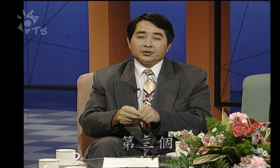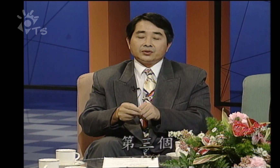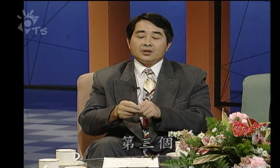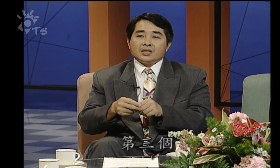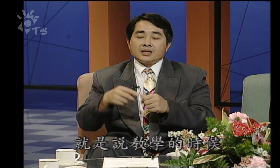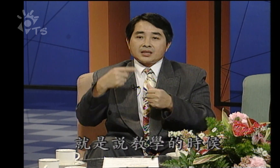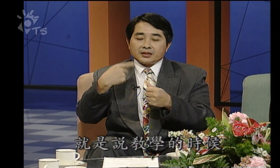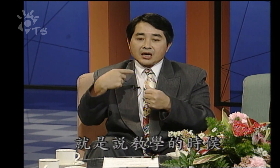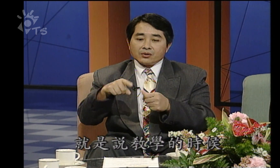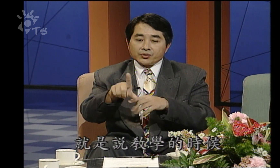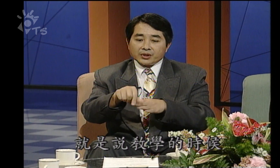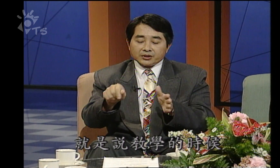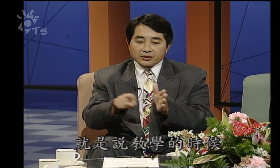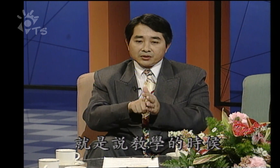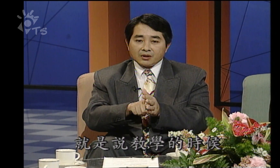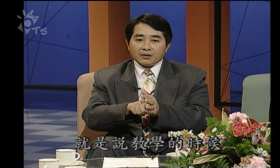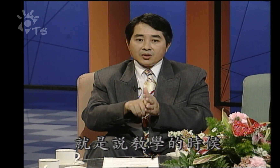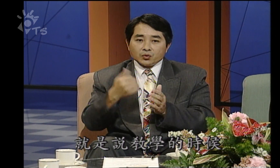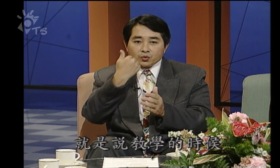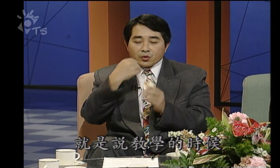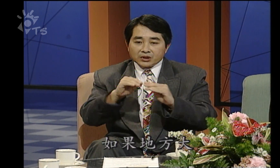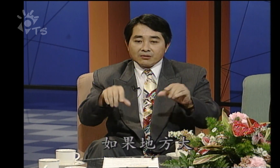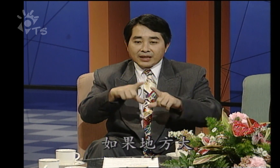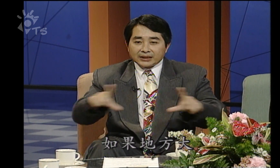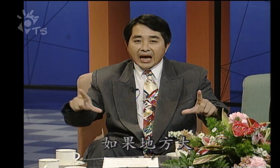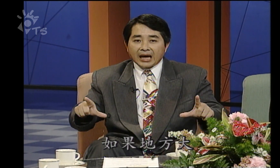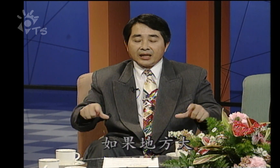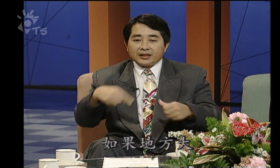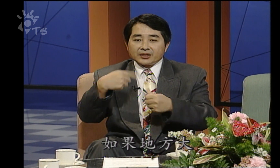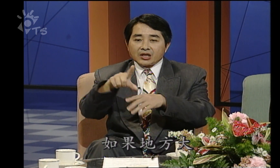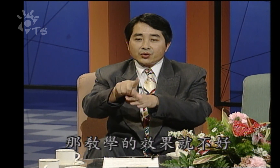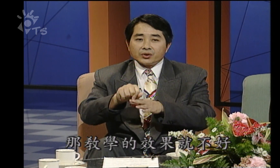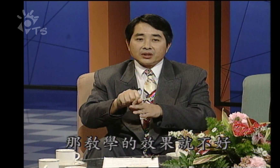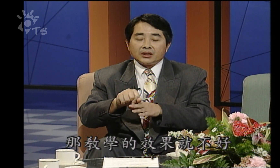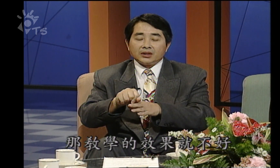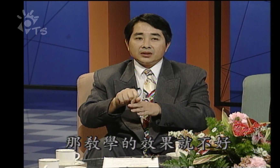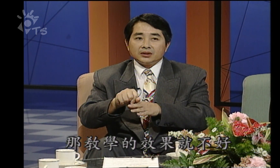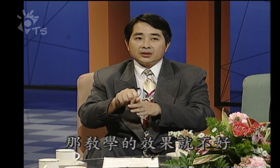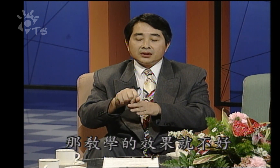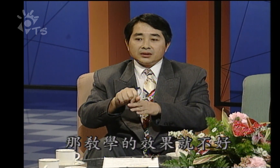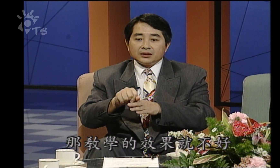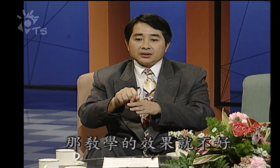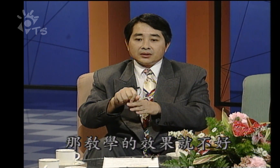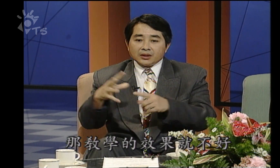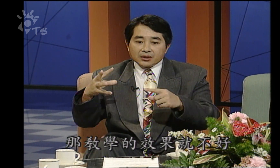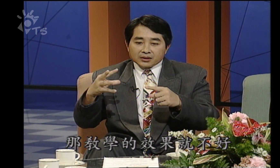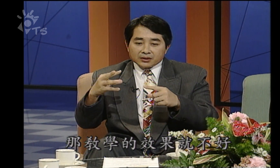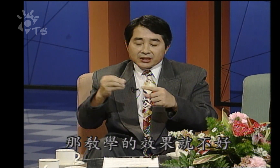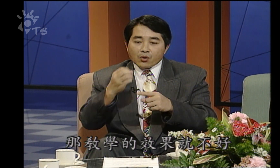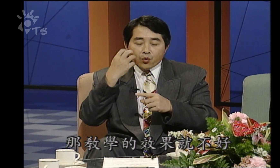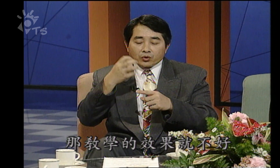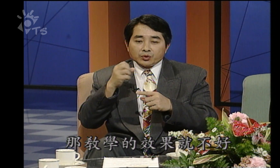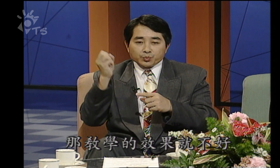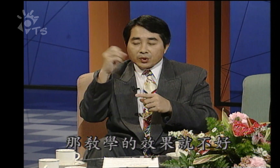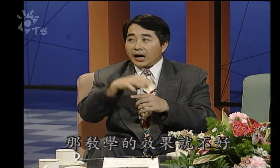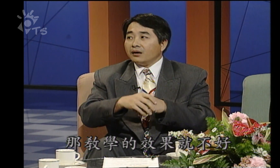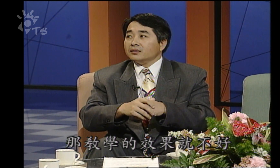是说在教学的时候，如果地方大，那教学的效果就不好，